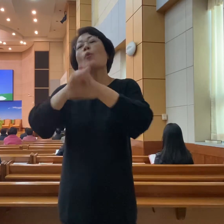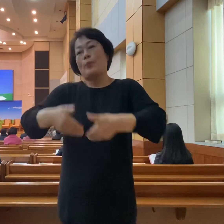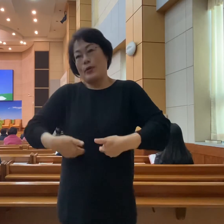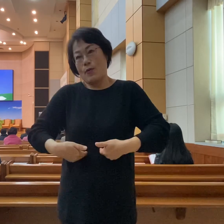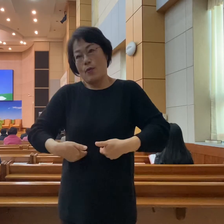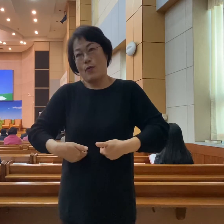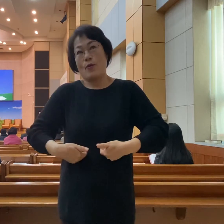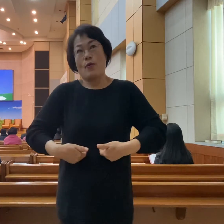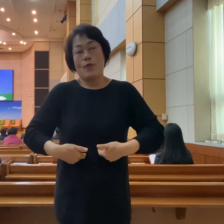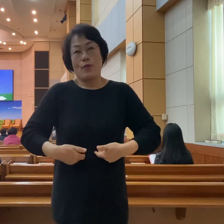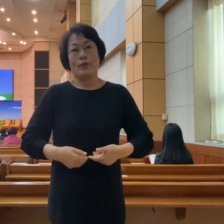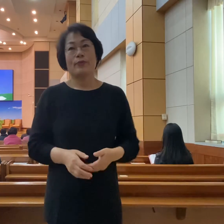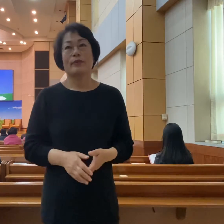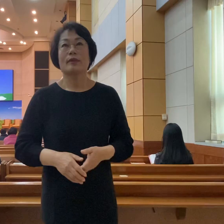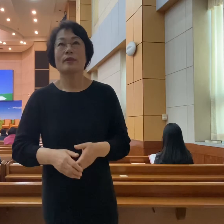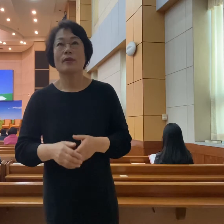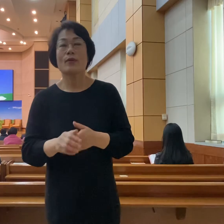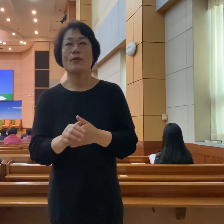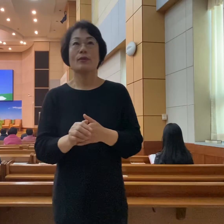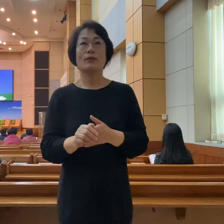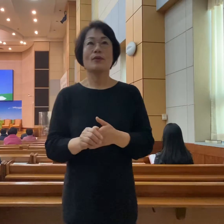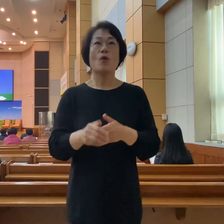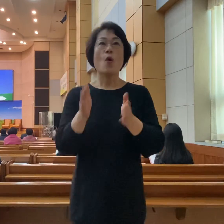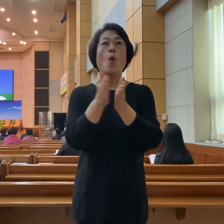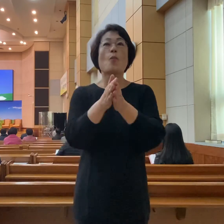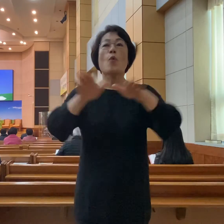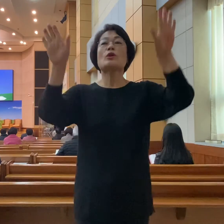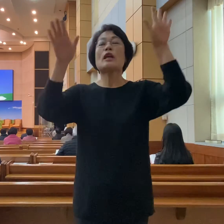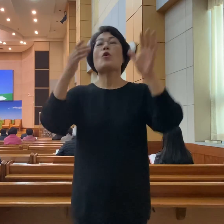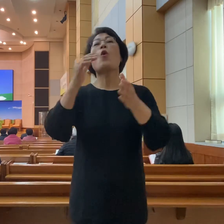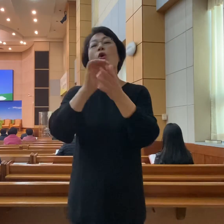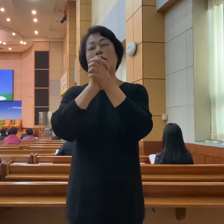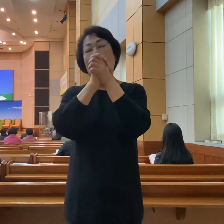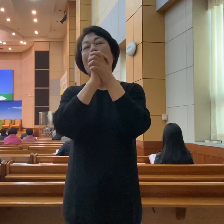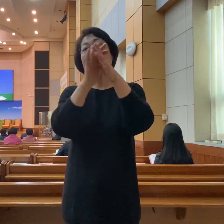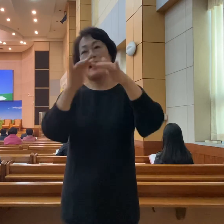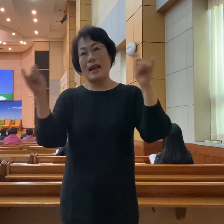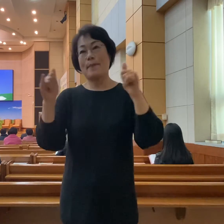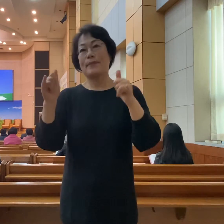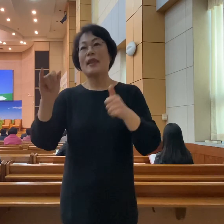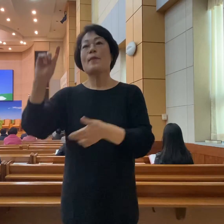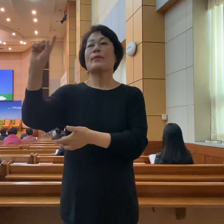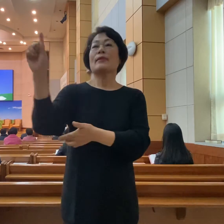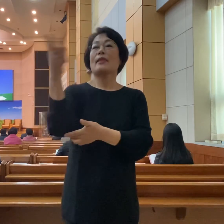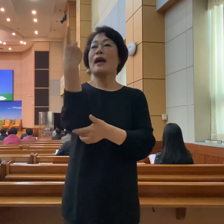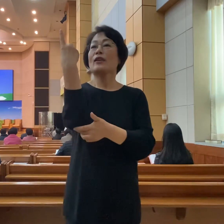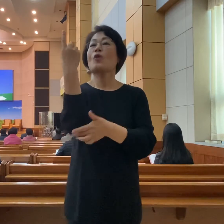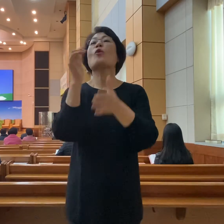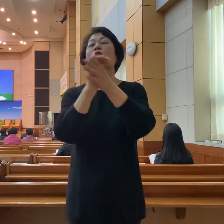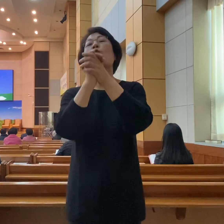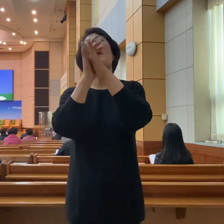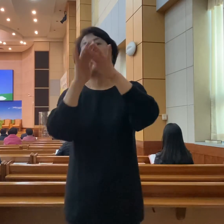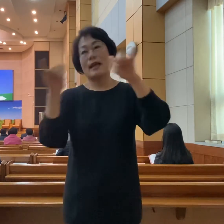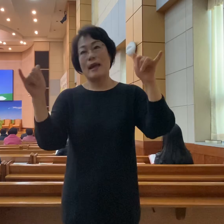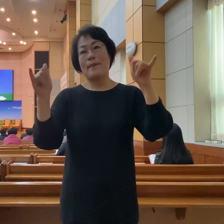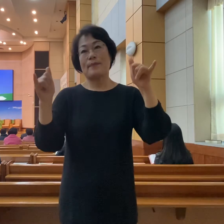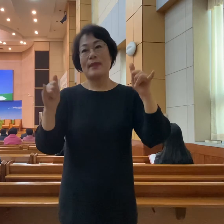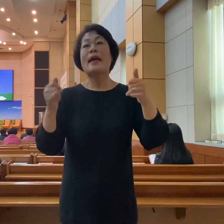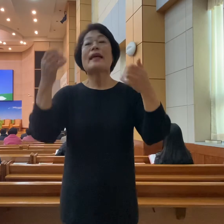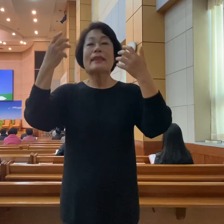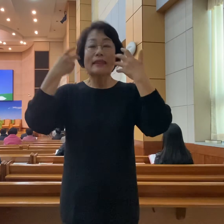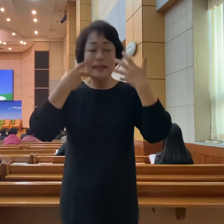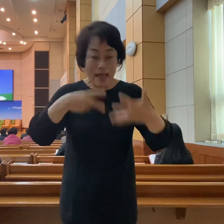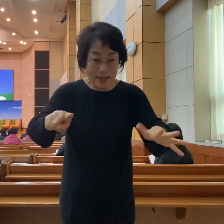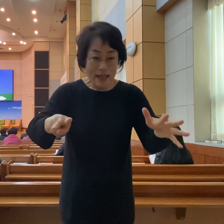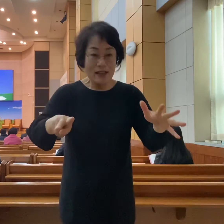기도의, 모세도 기도의 사람, 다니엘도 기도의 사람. 그래서 한 나라를 이기고 하나님의